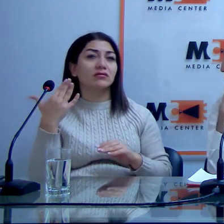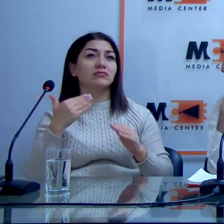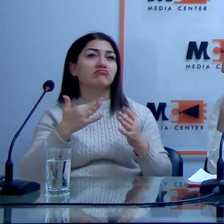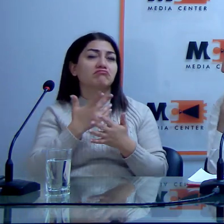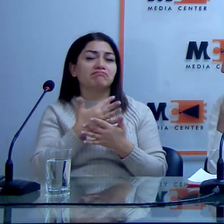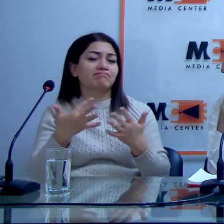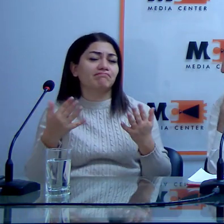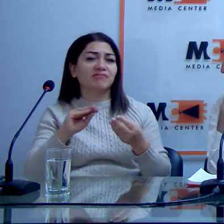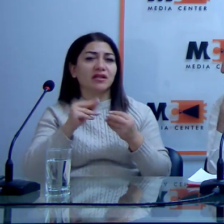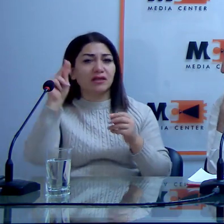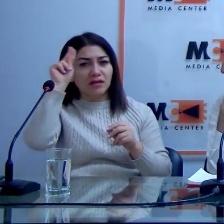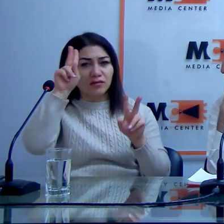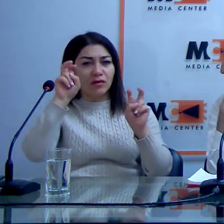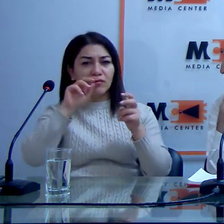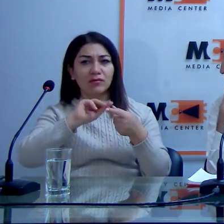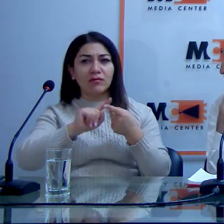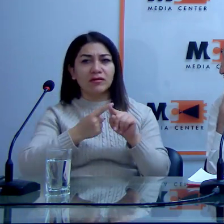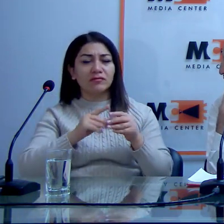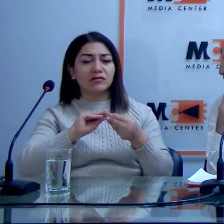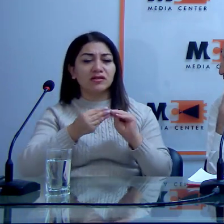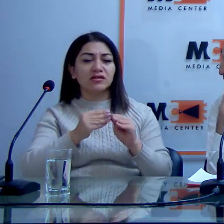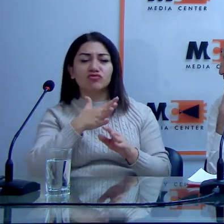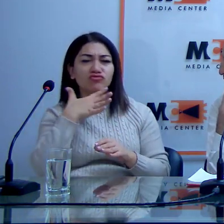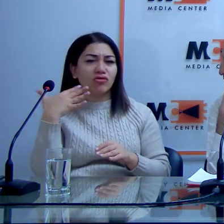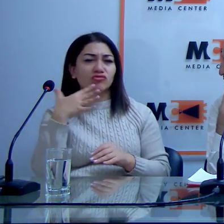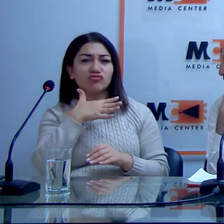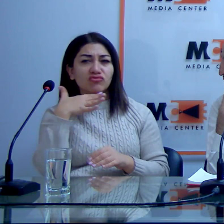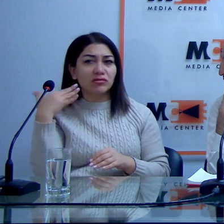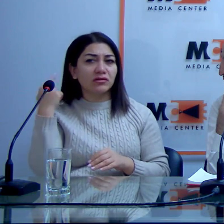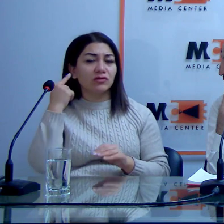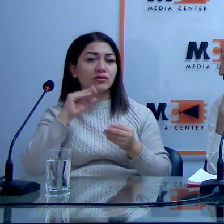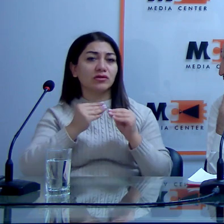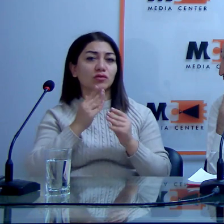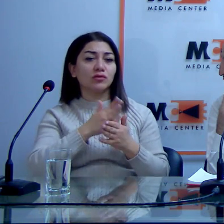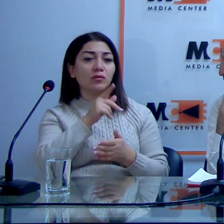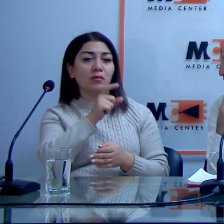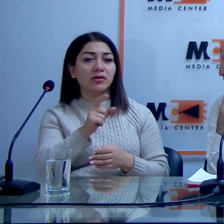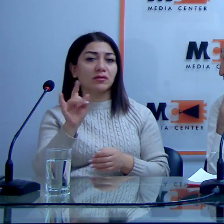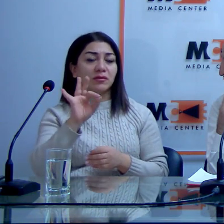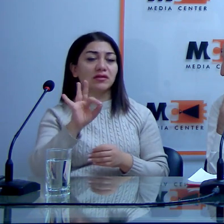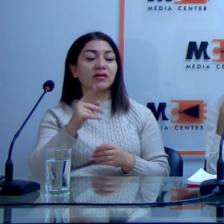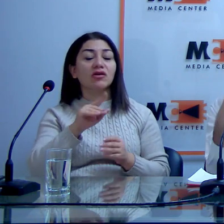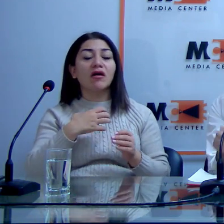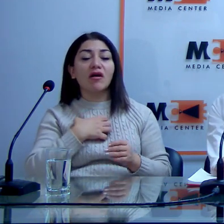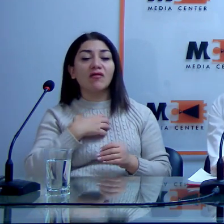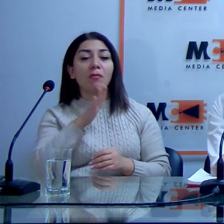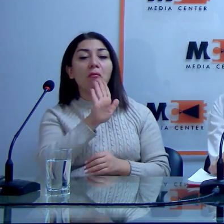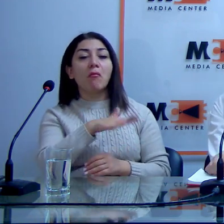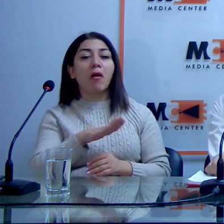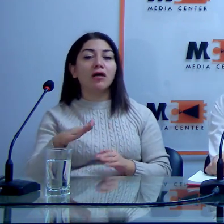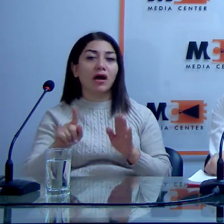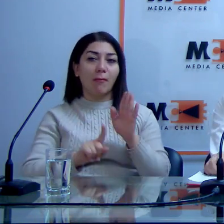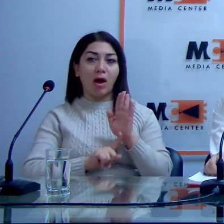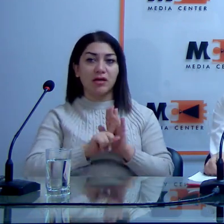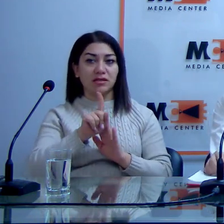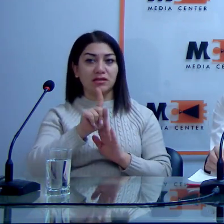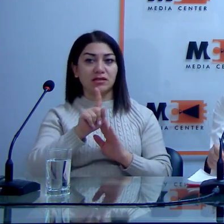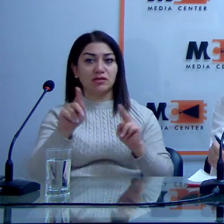բազմամակարդակ են եւ լսողության խնդիրներ ունեցող անձանց մասին, երբ որ խոսում ենք, շատ կարևոր է նախադպրոցական կրթությունից